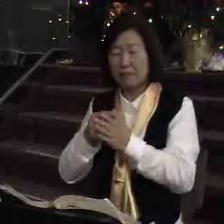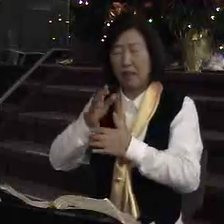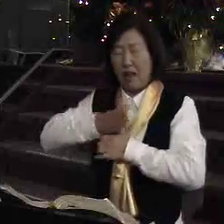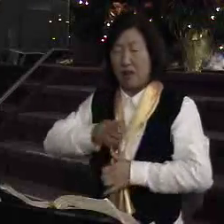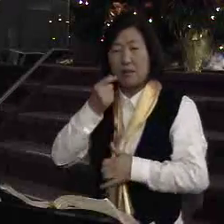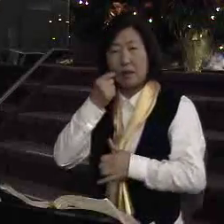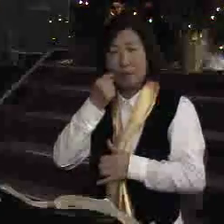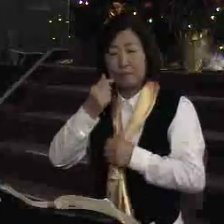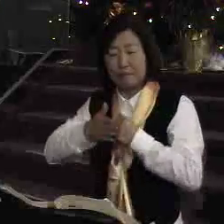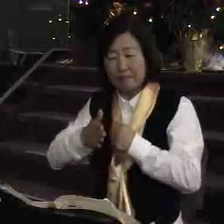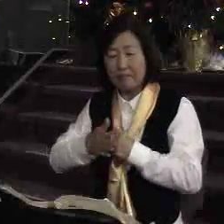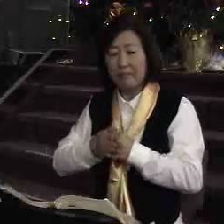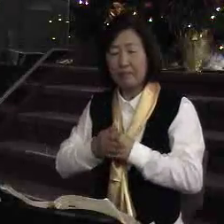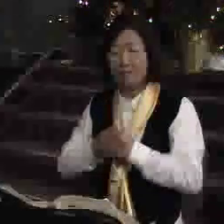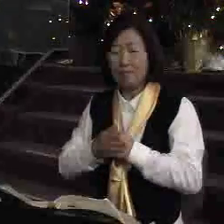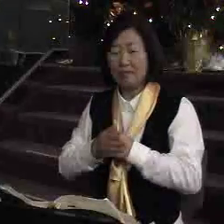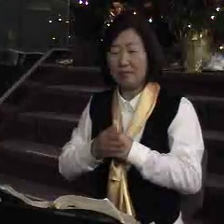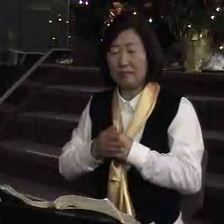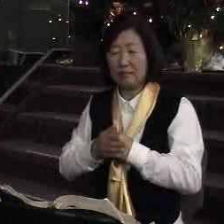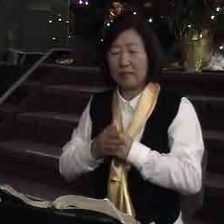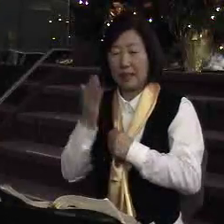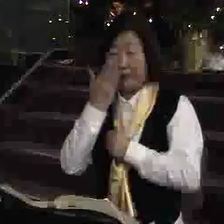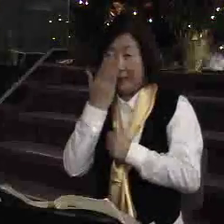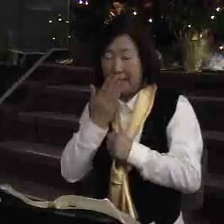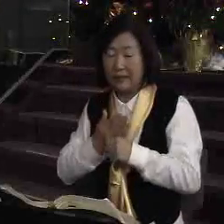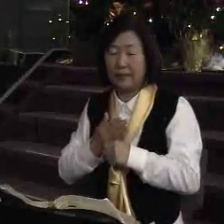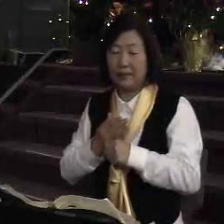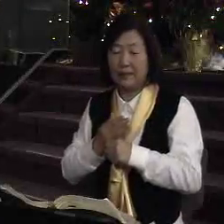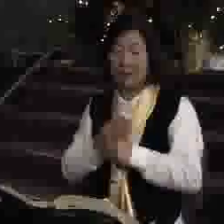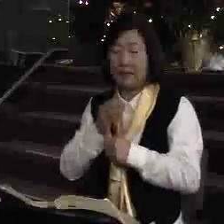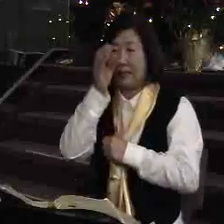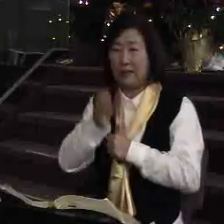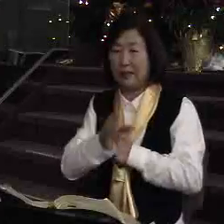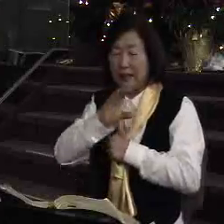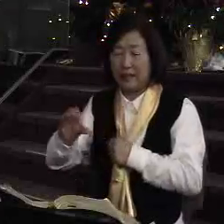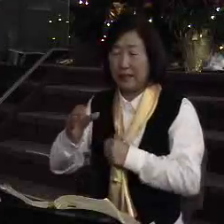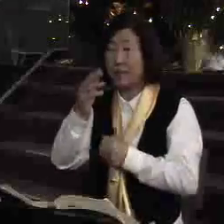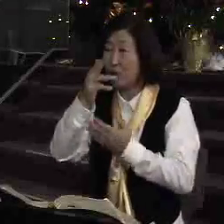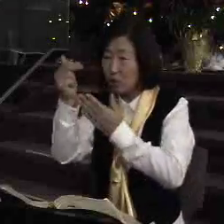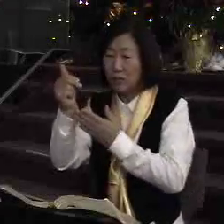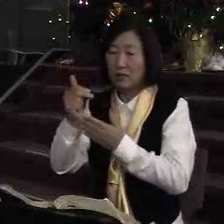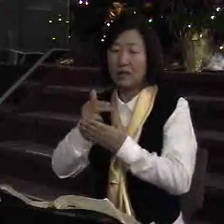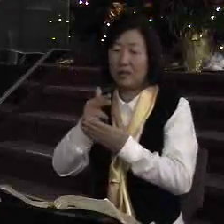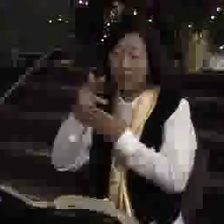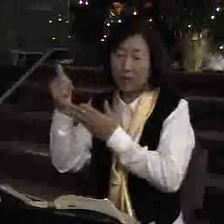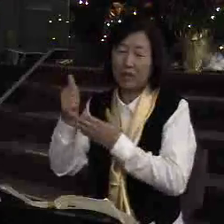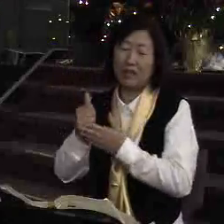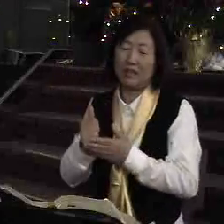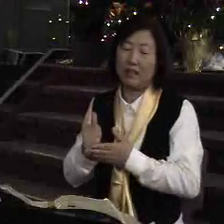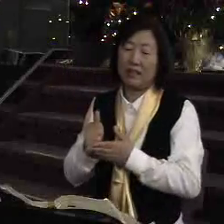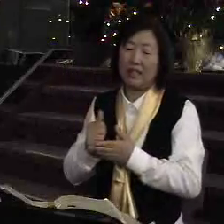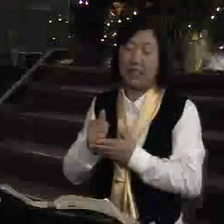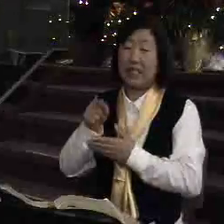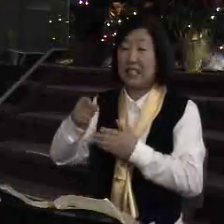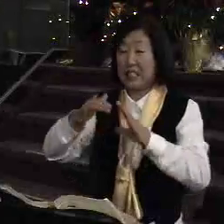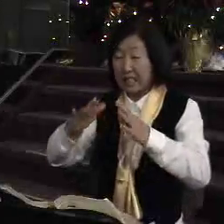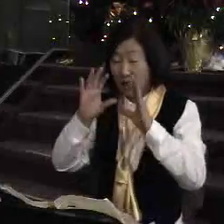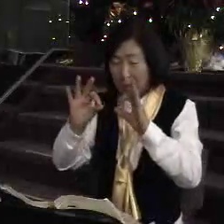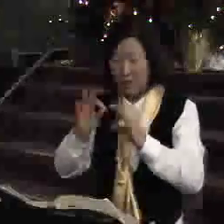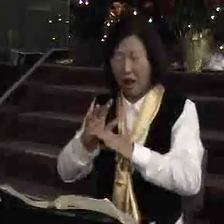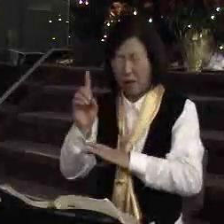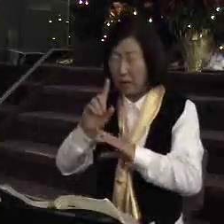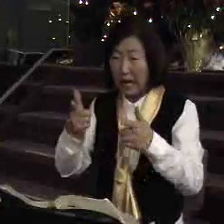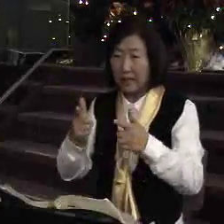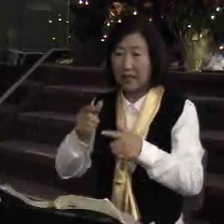못하니까 순수하게 주님, 십자가의 주님, 이 세상이 봤을 때는 아무것도 아닌